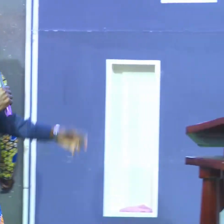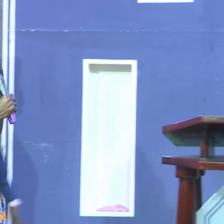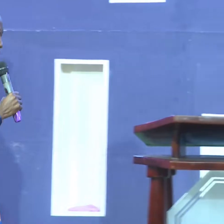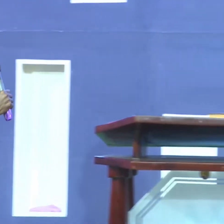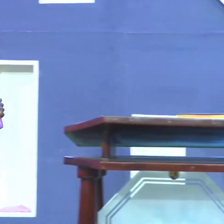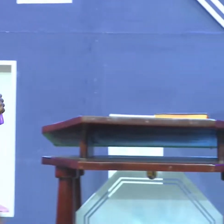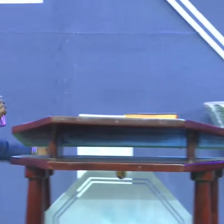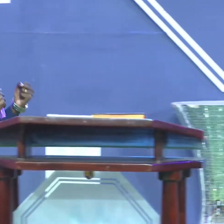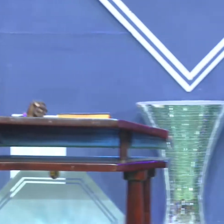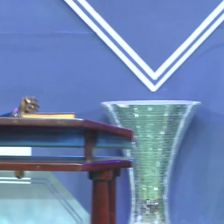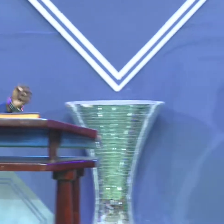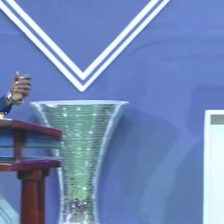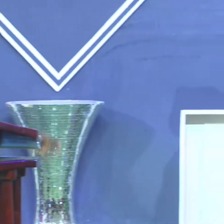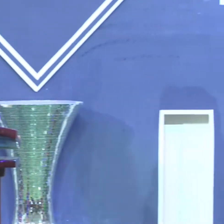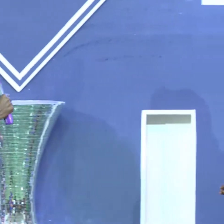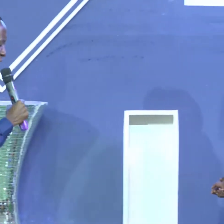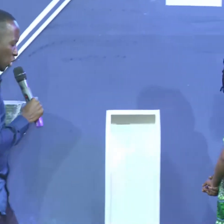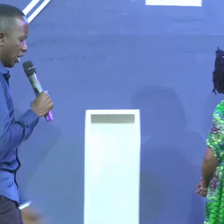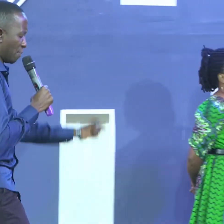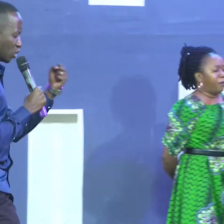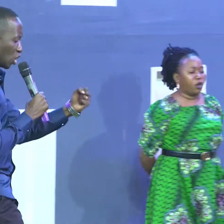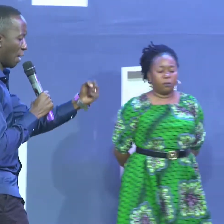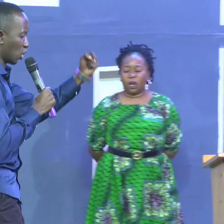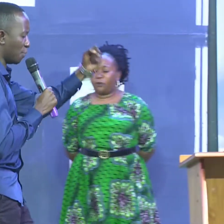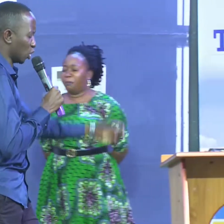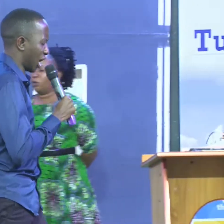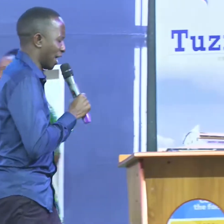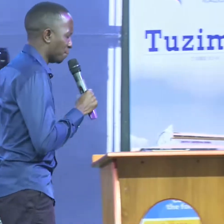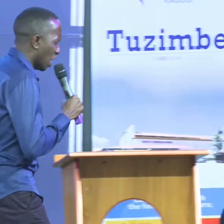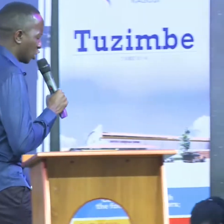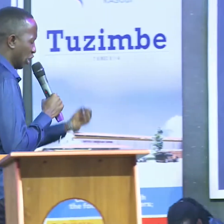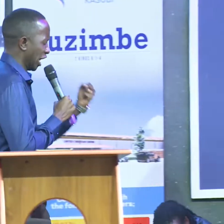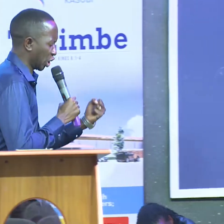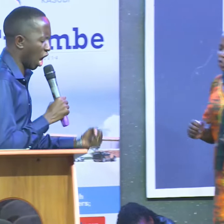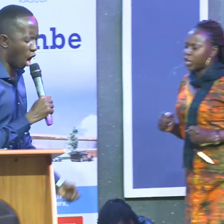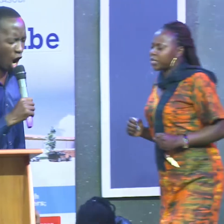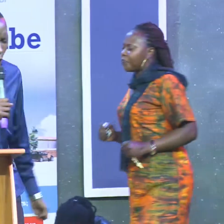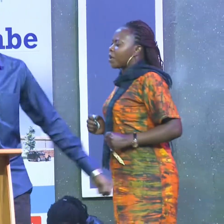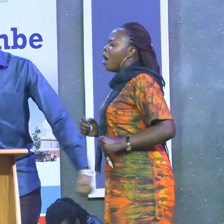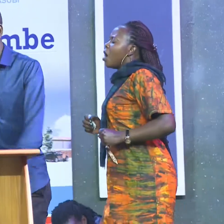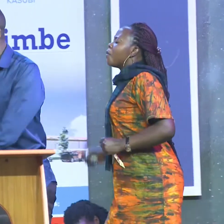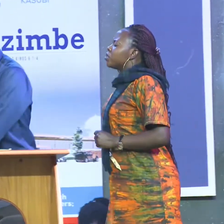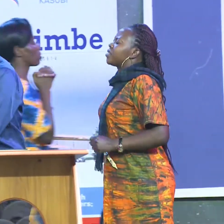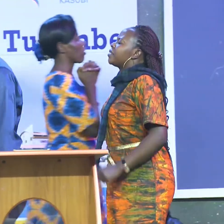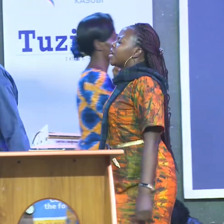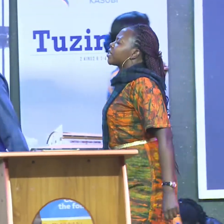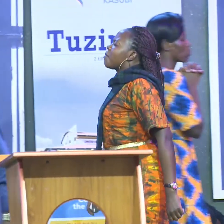oyo asaba omusajja oyo asaba genda maaso ga mukama osabe kino ekiro